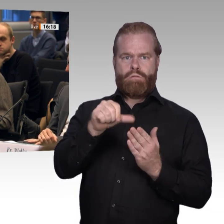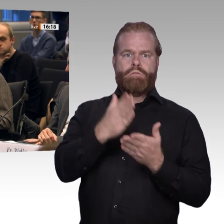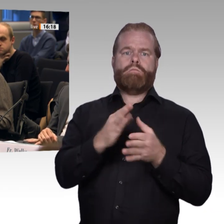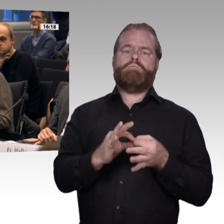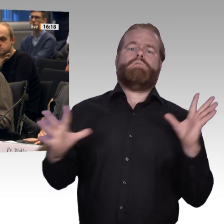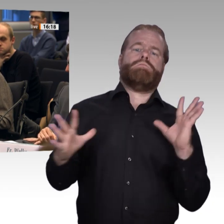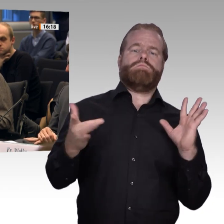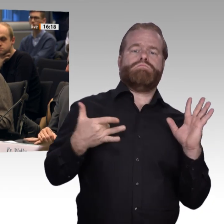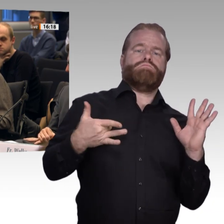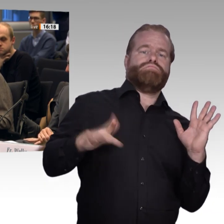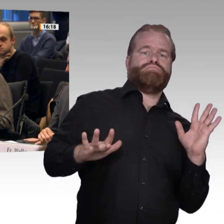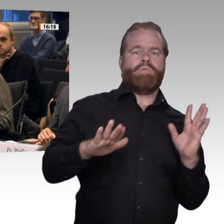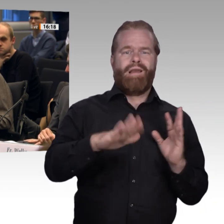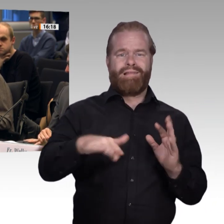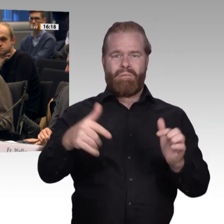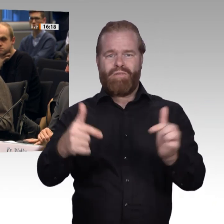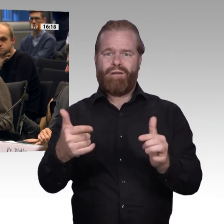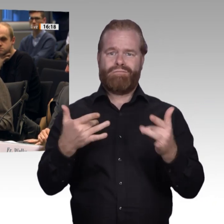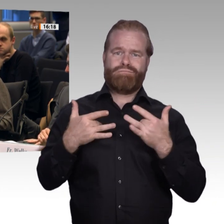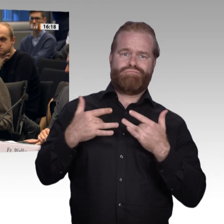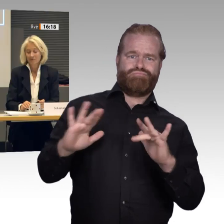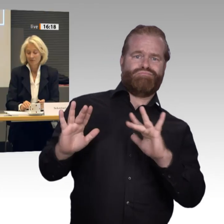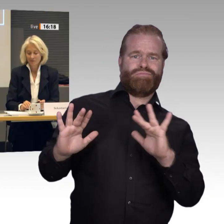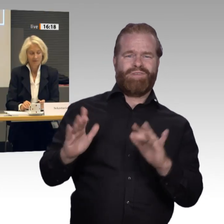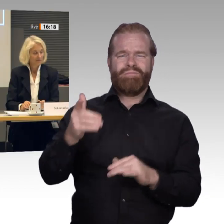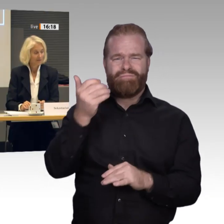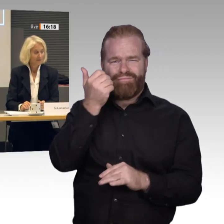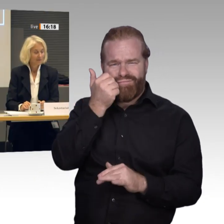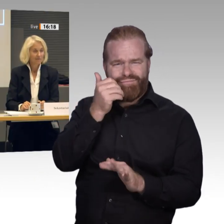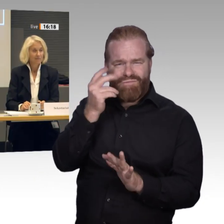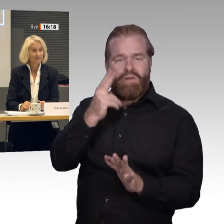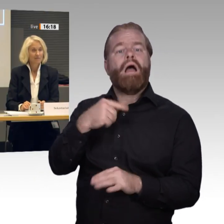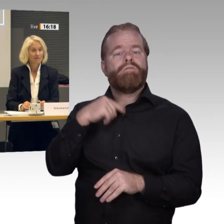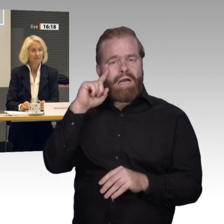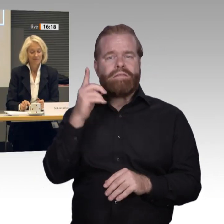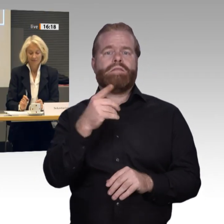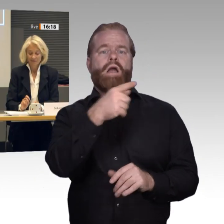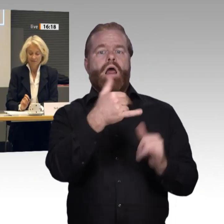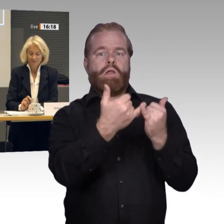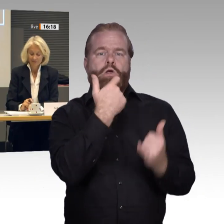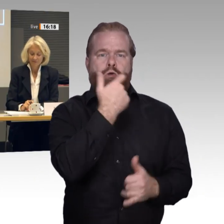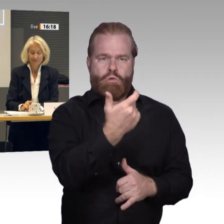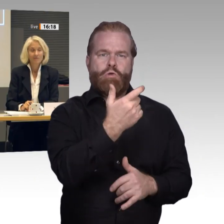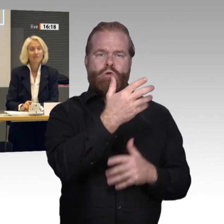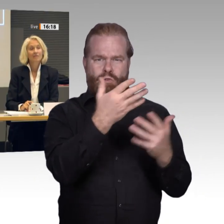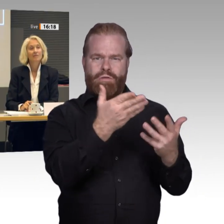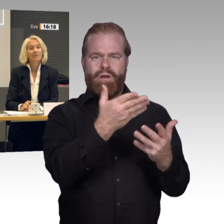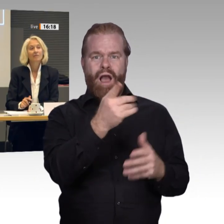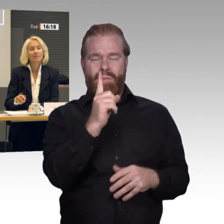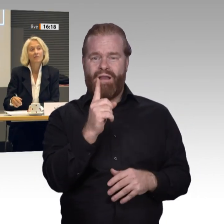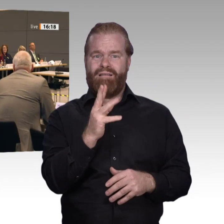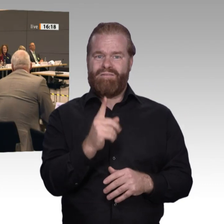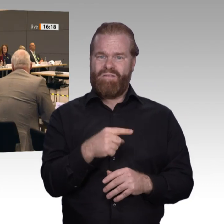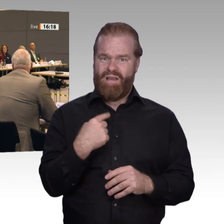falsche Prioritäten und darauf möchte ich hinweisen. Danke. Dankeschön, Herr Hieb. Herr Kollege Birkwald. Ja, vielen Dank. Meine nächste Frage geht an